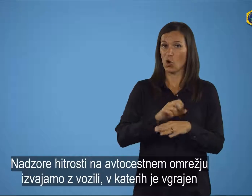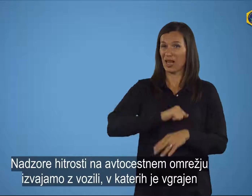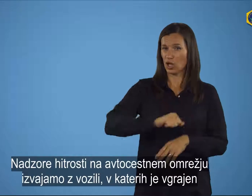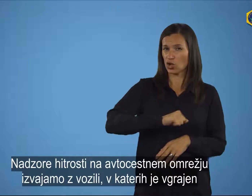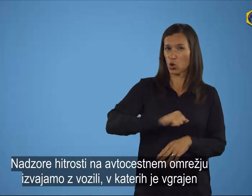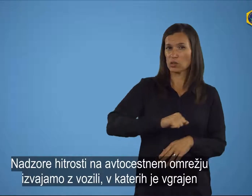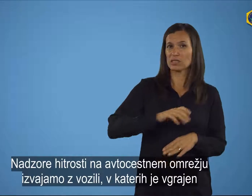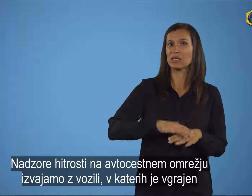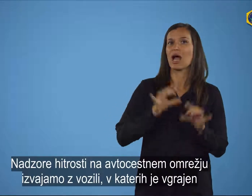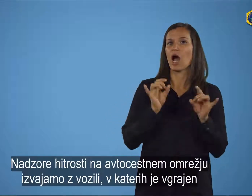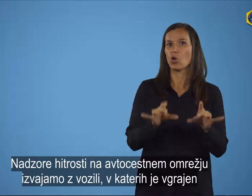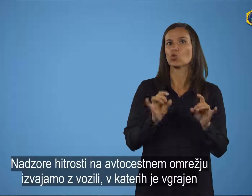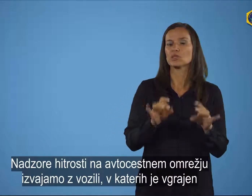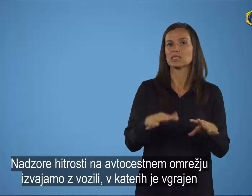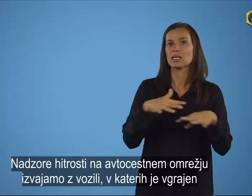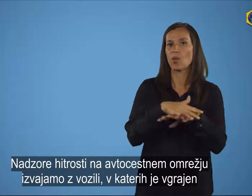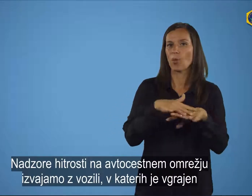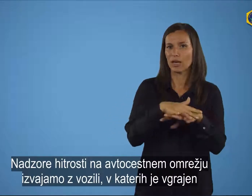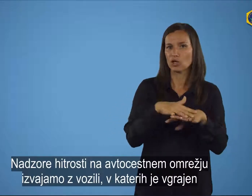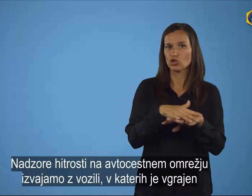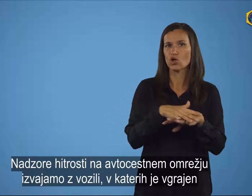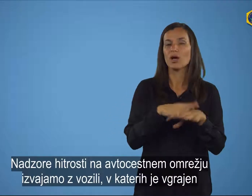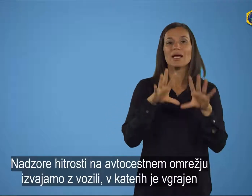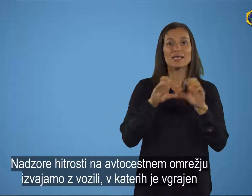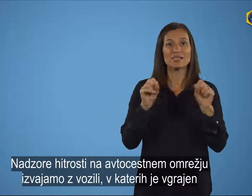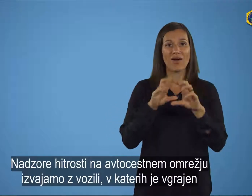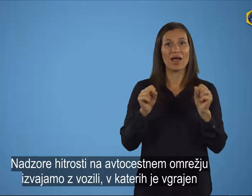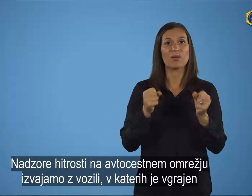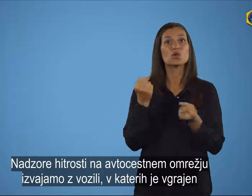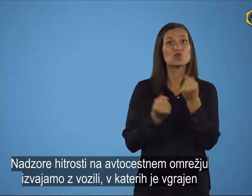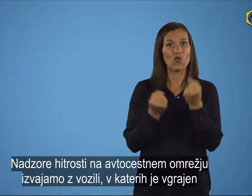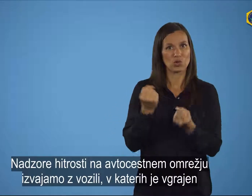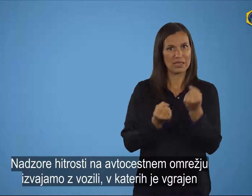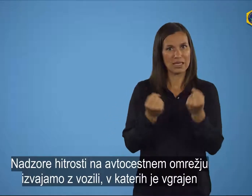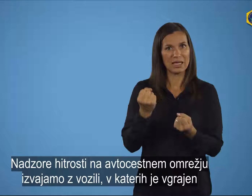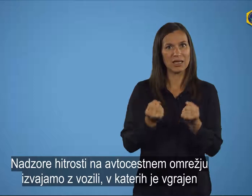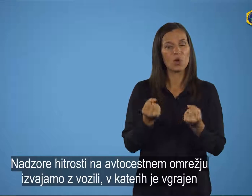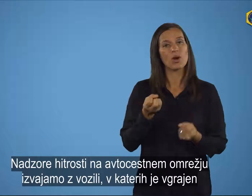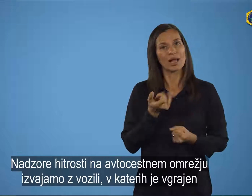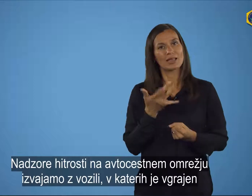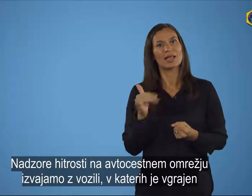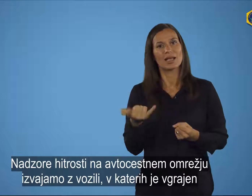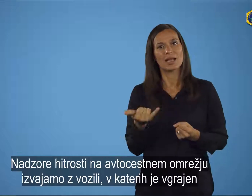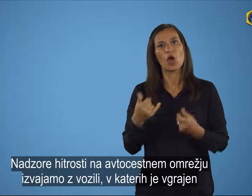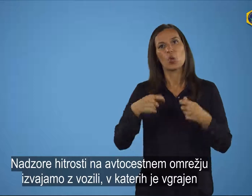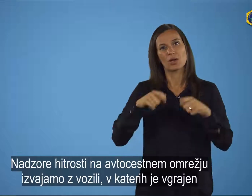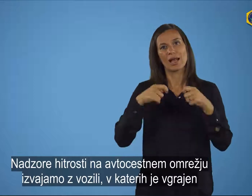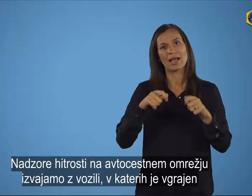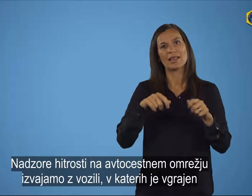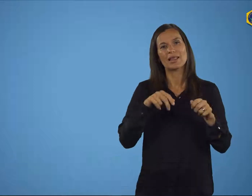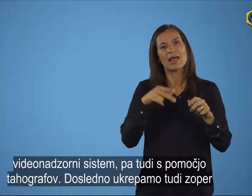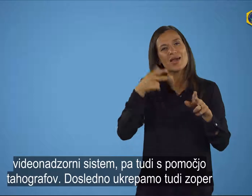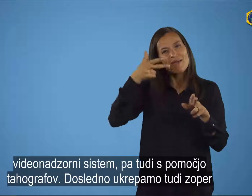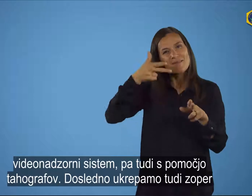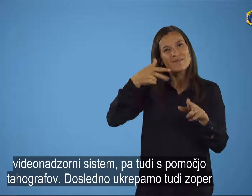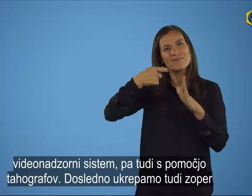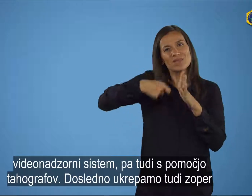Nadzore hitrosti na avtocestnem omrežju izvajamo z vozili, v katerih je vgrajen videonadzorni sistem, pa tudi s